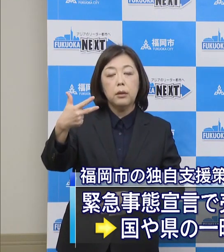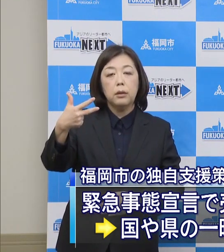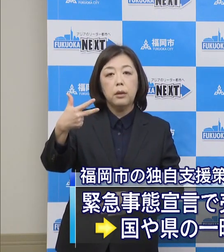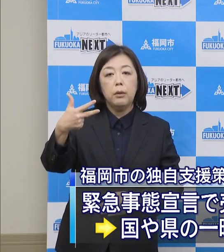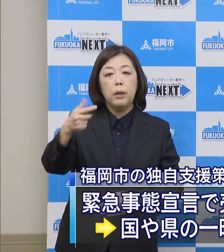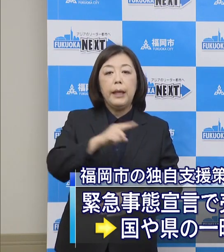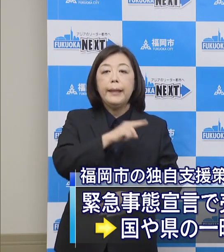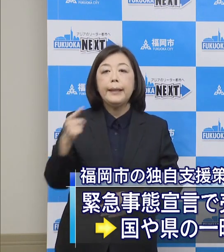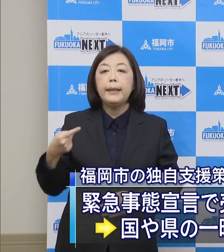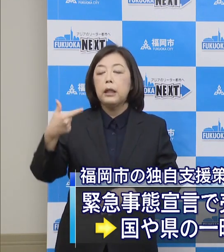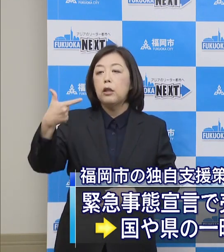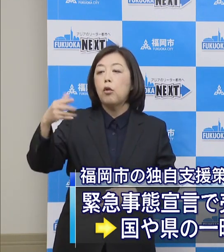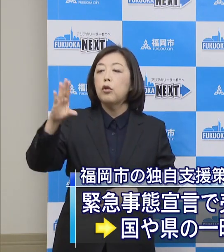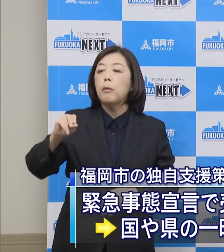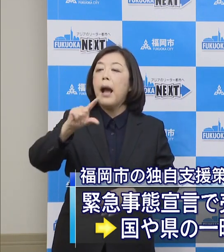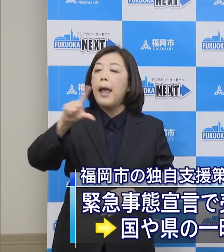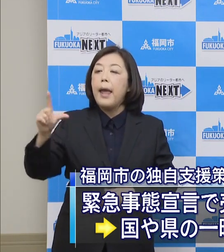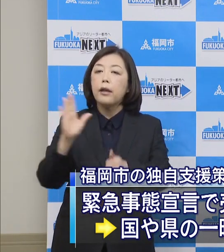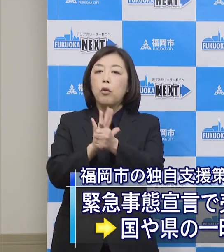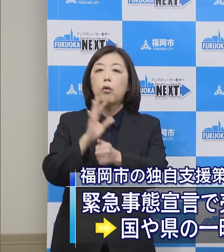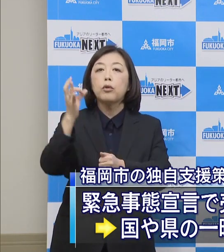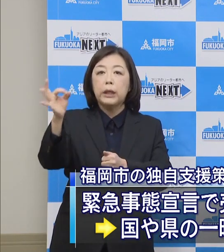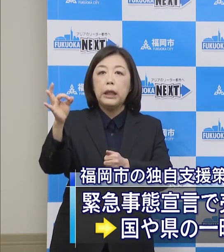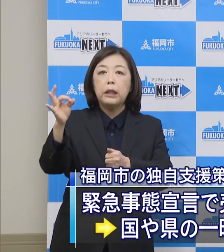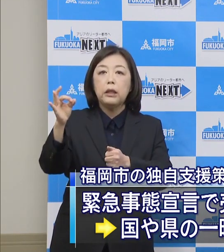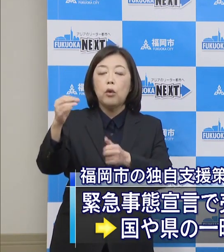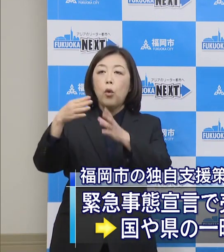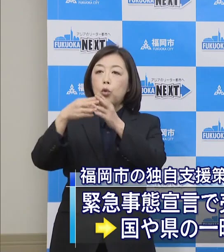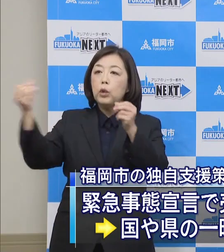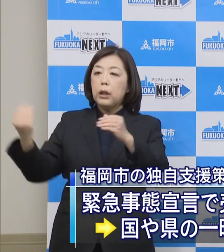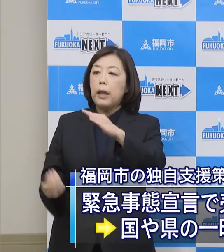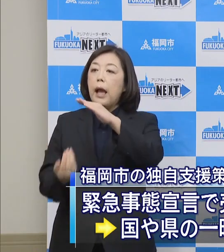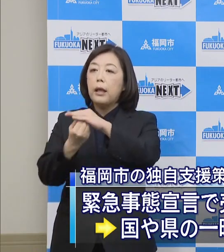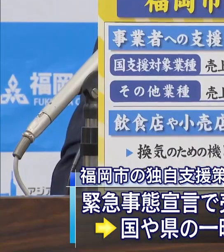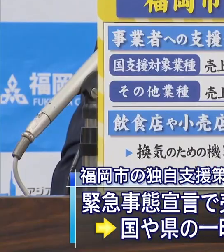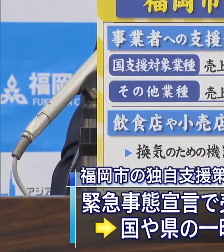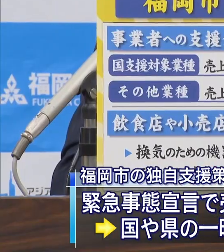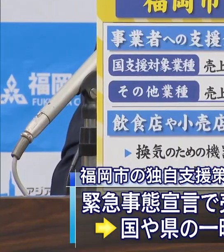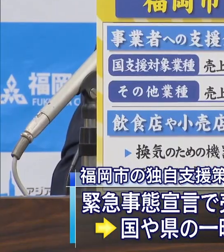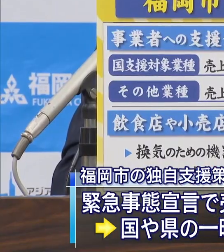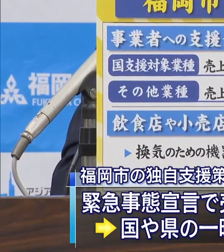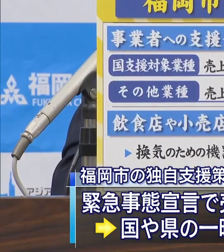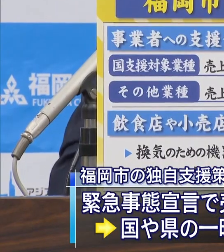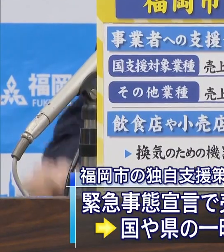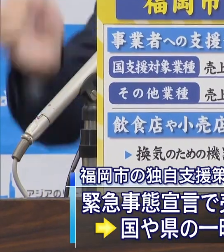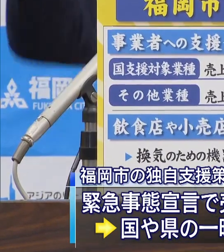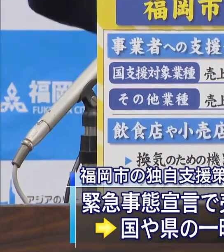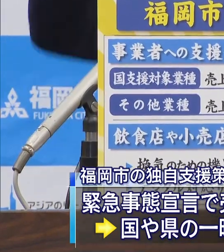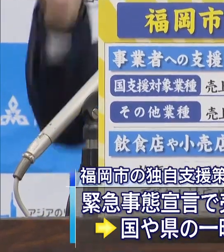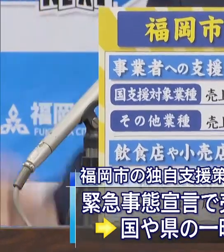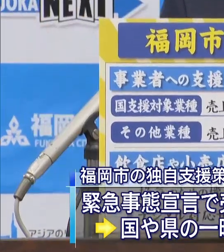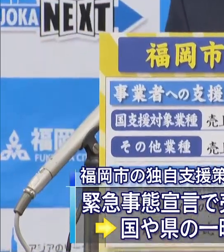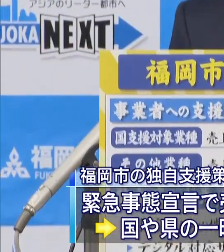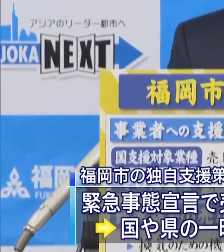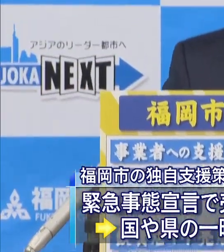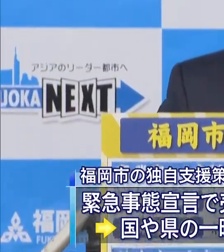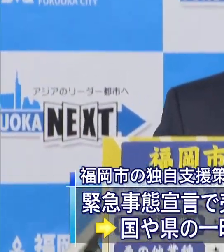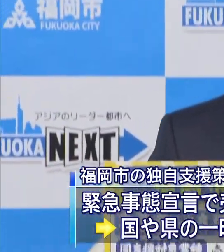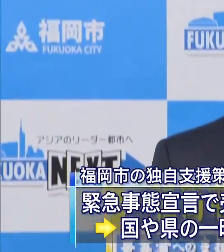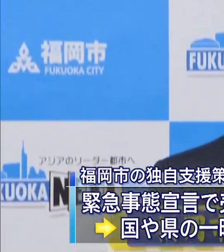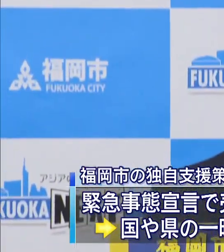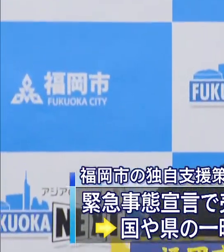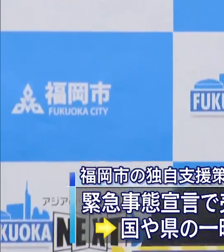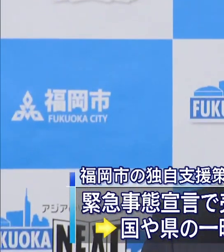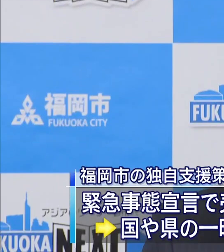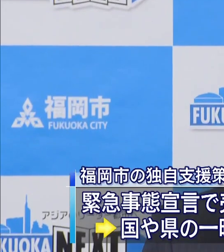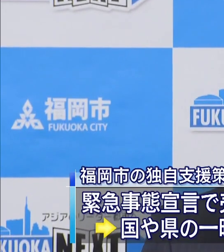不急の外出自粛などで売り上げが暮らしをした需要者のうち60吸入や県の一時金支給の対象とならない事業者